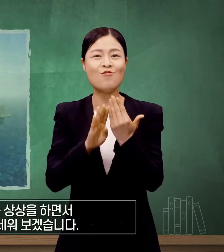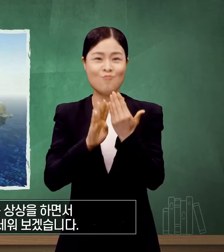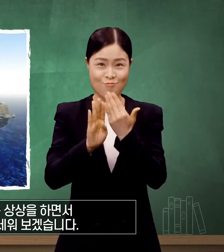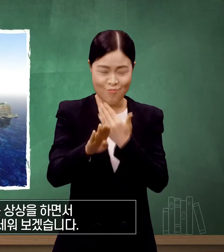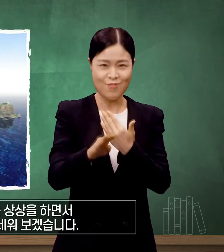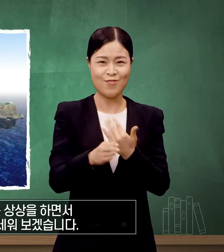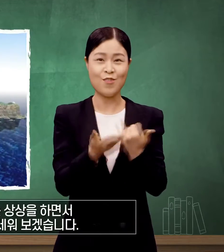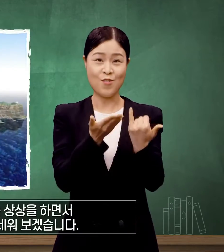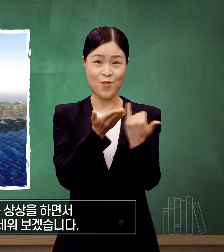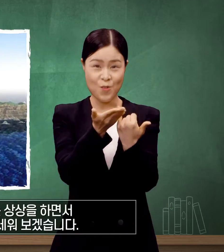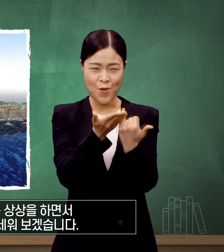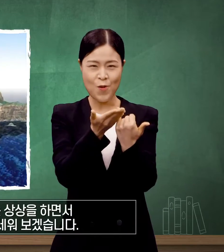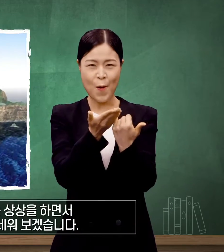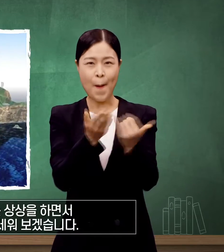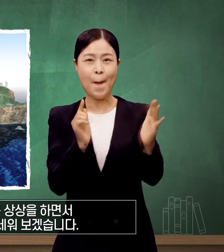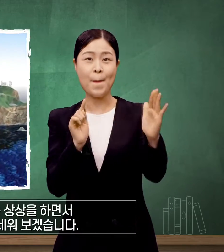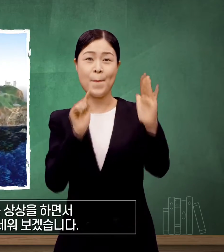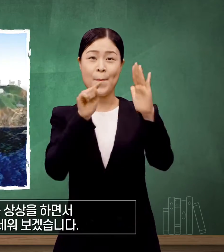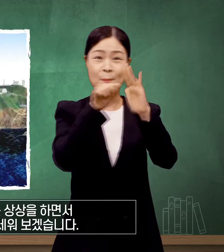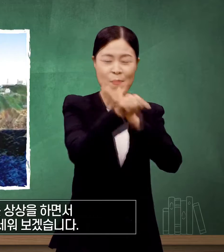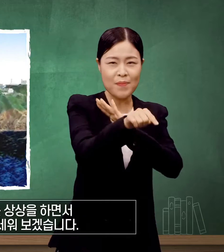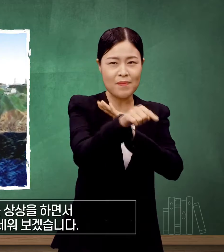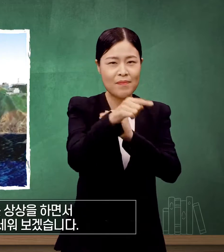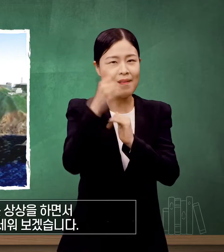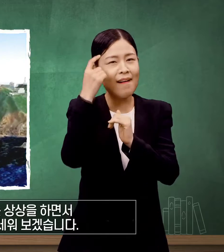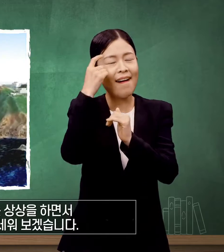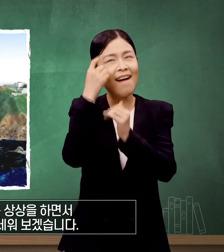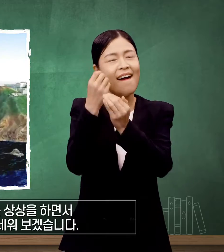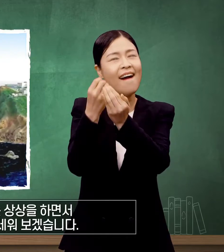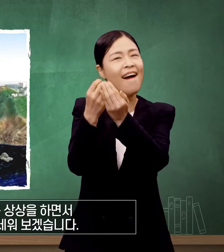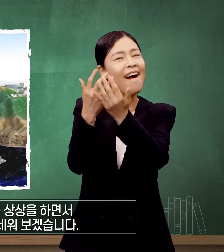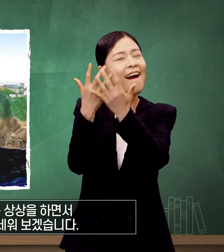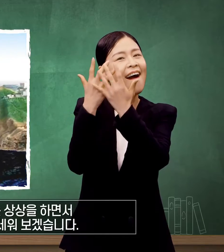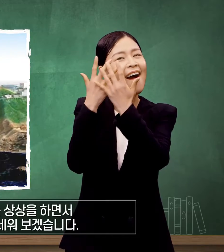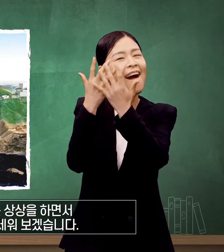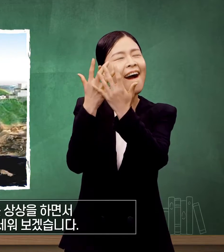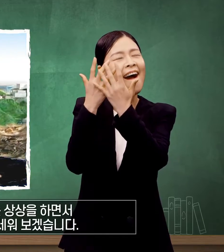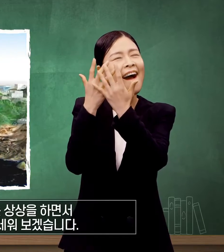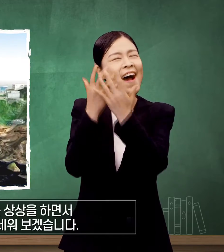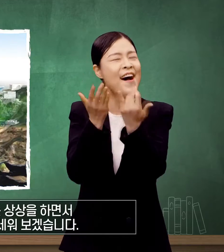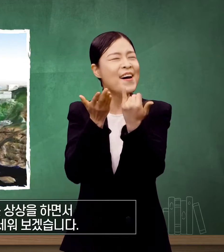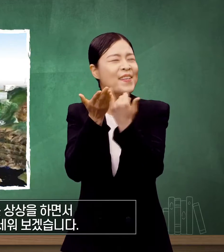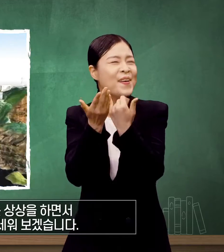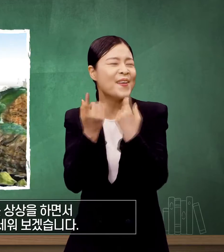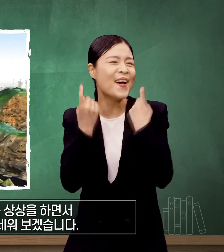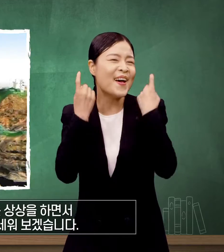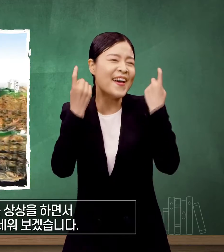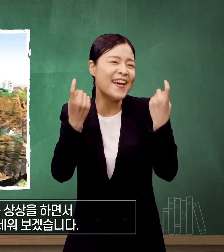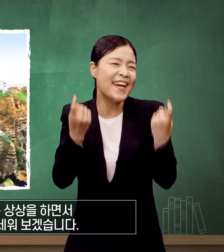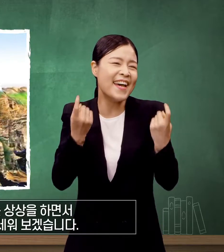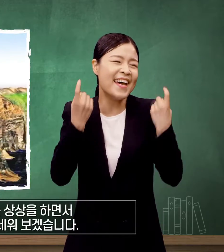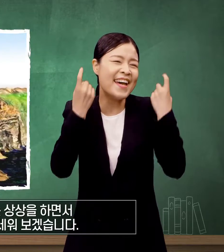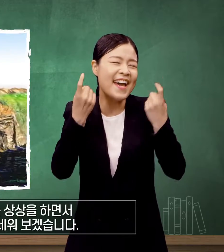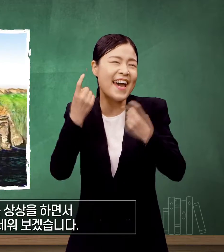독도를 방문한다는 상상을 하면서 독도 여행 계획을 세워보겠습니다